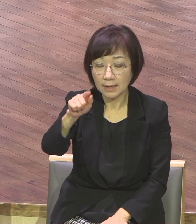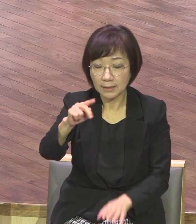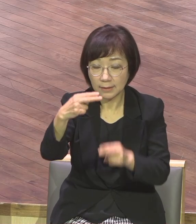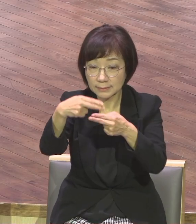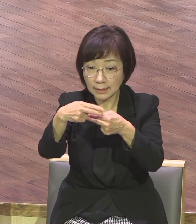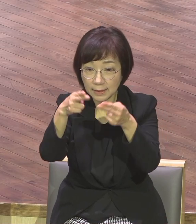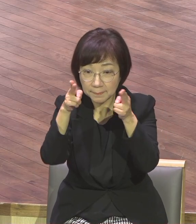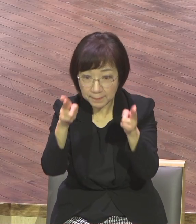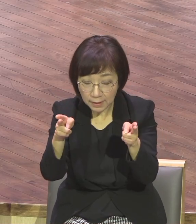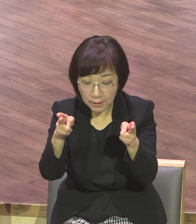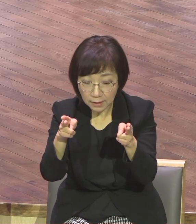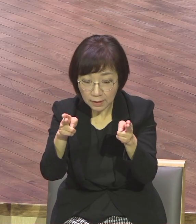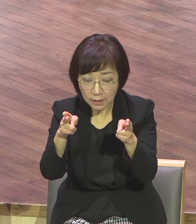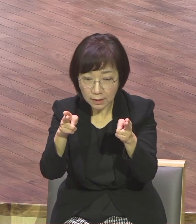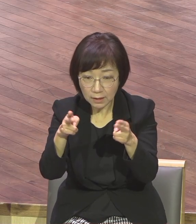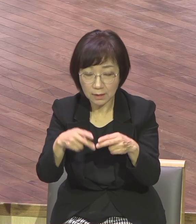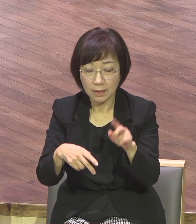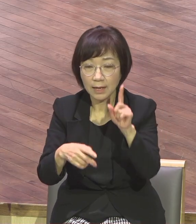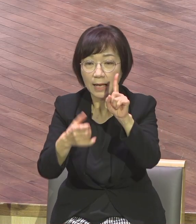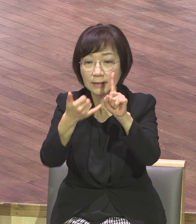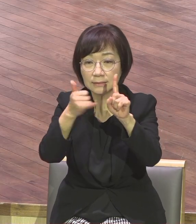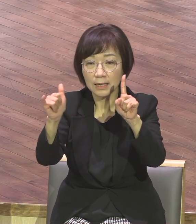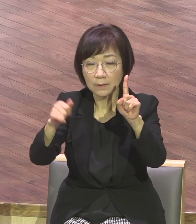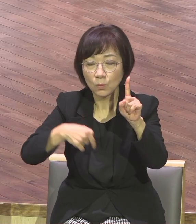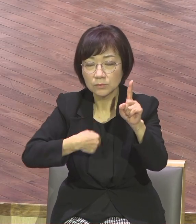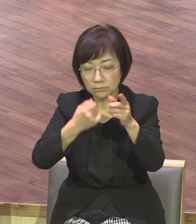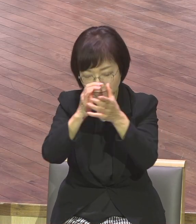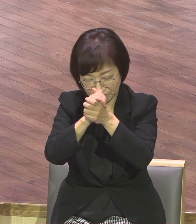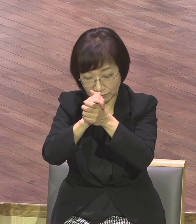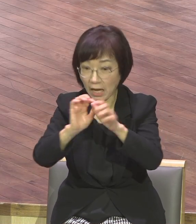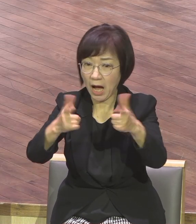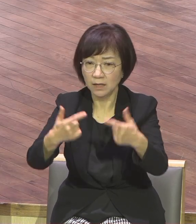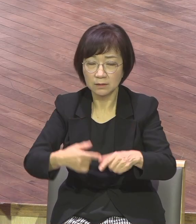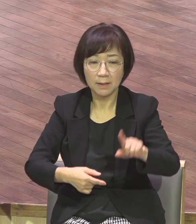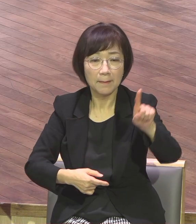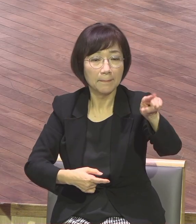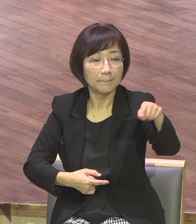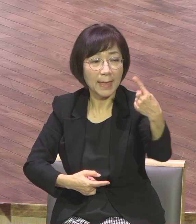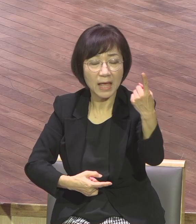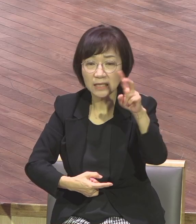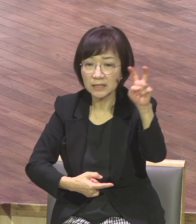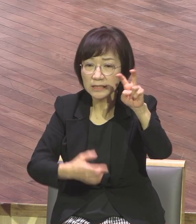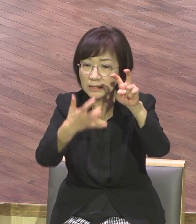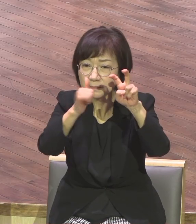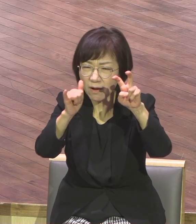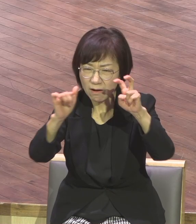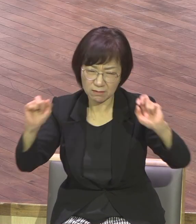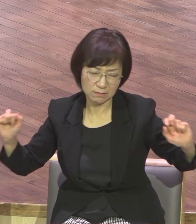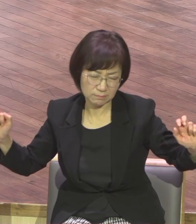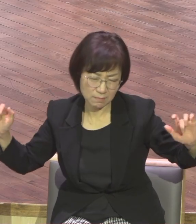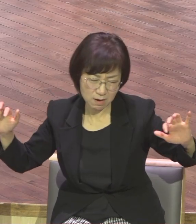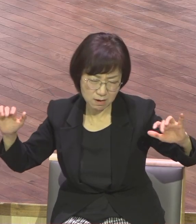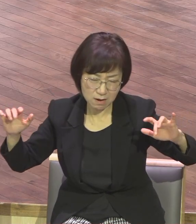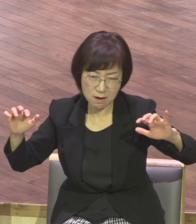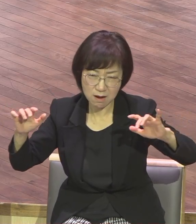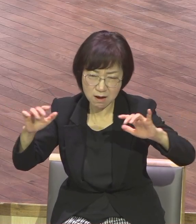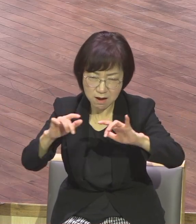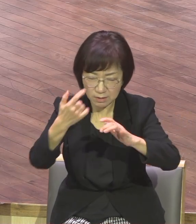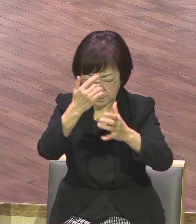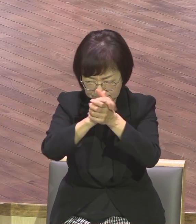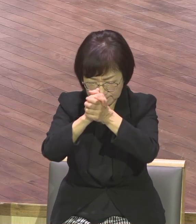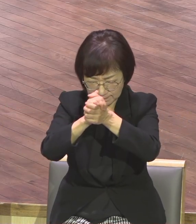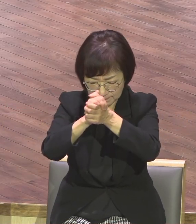아니잖아요. 120명 성도가 함께 모여가지고 전혀 기도에 힘쓰느라 뭘 갖고 기도했어요? 갈보리산